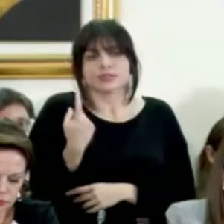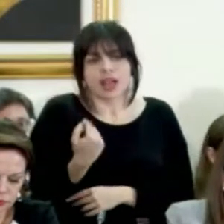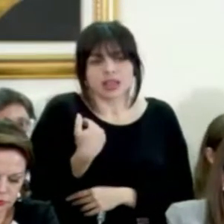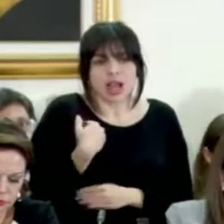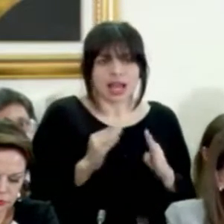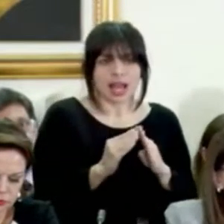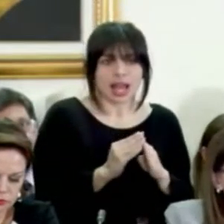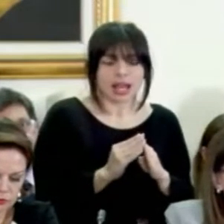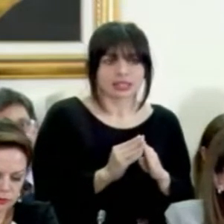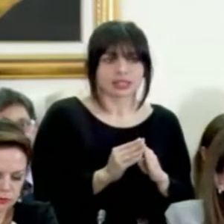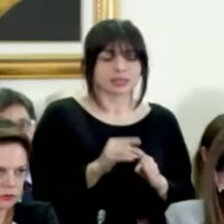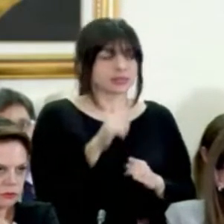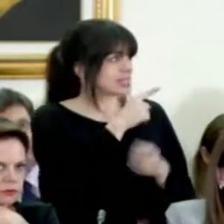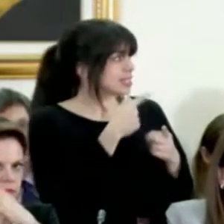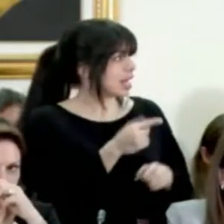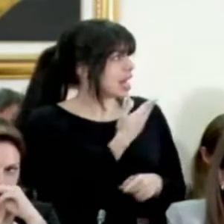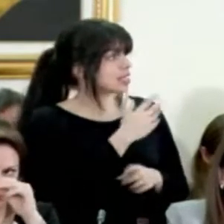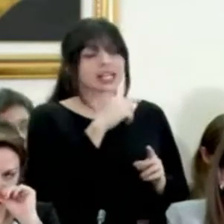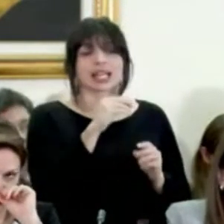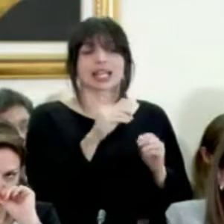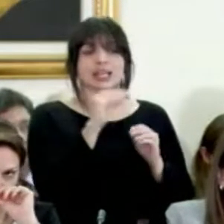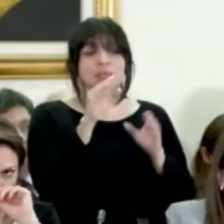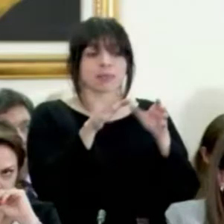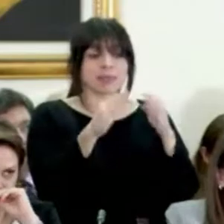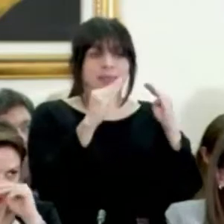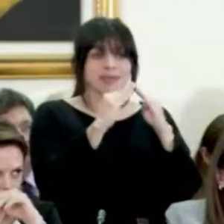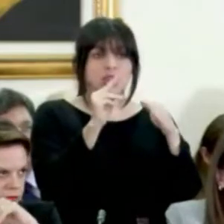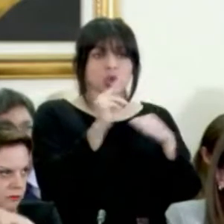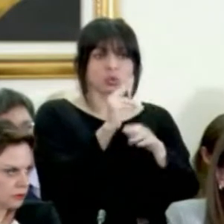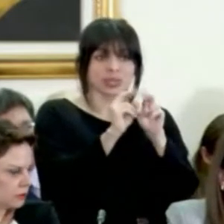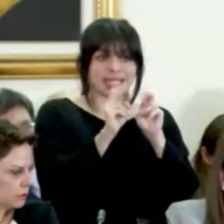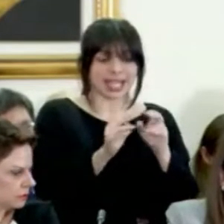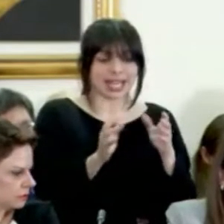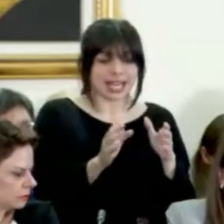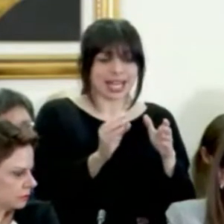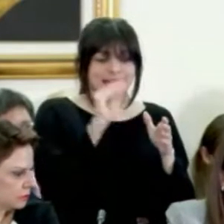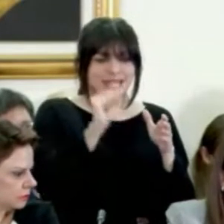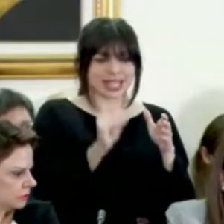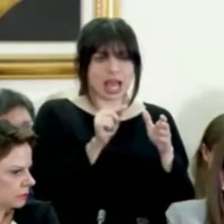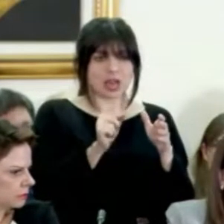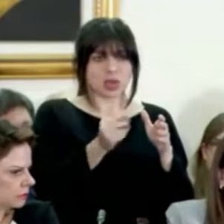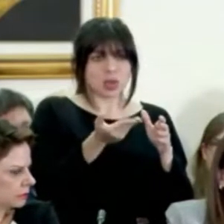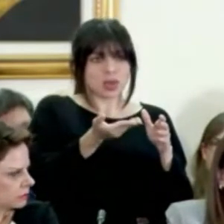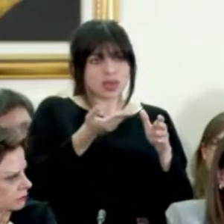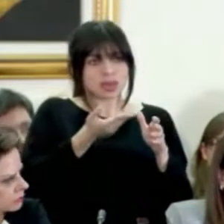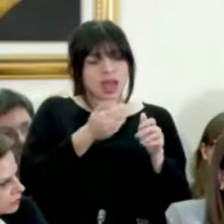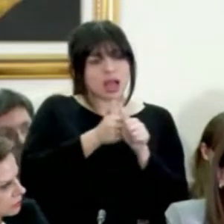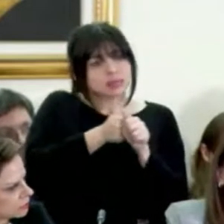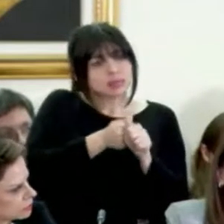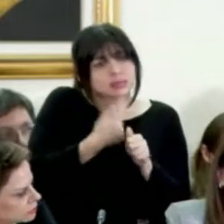los hogares. En este caso, en la dimensión de vivienda y uso de internet, los indicadores que nos van a dar seguimiento a